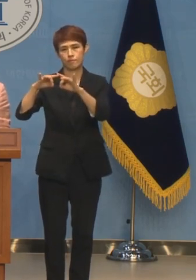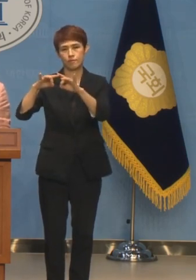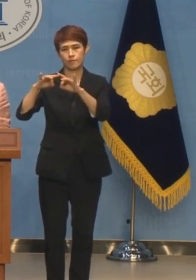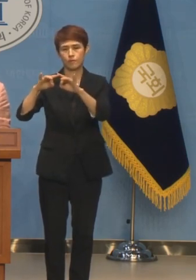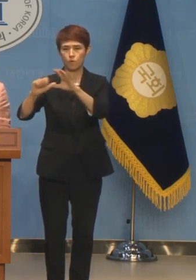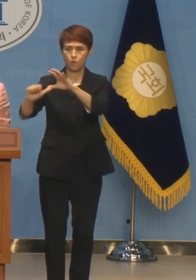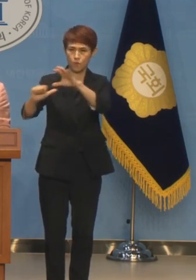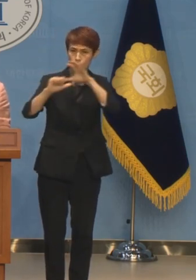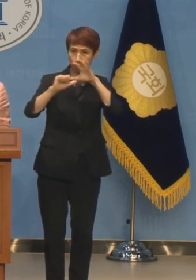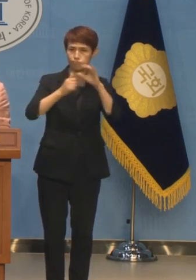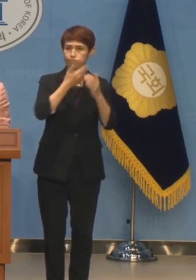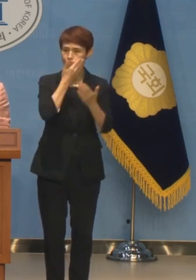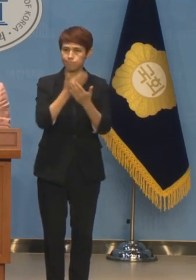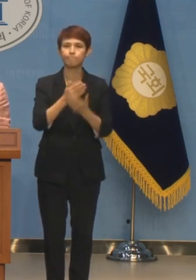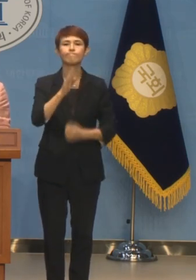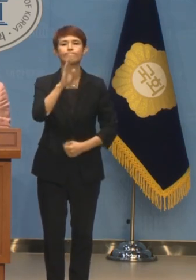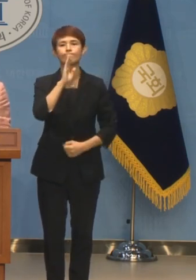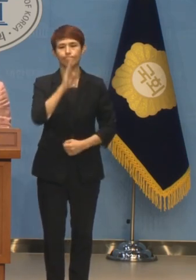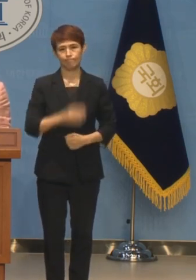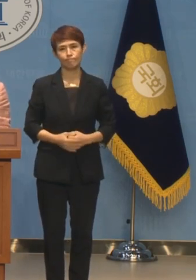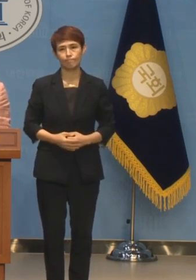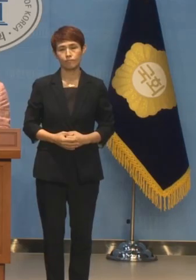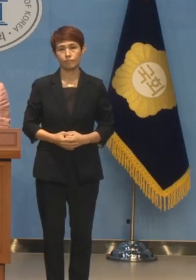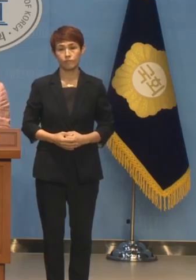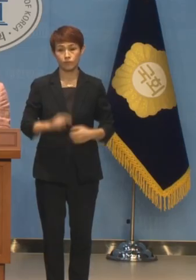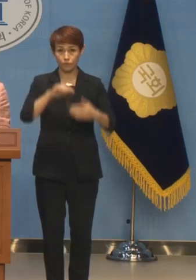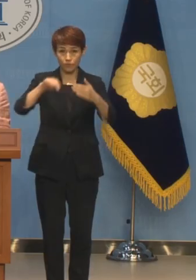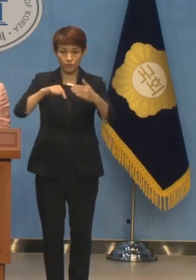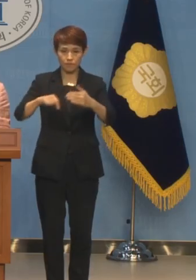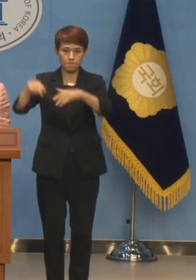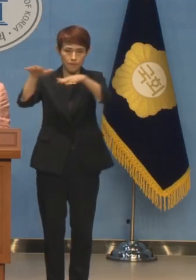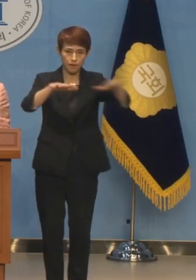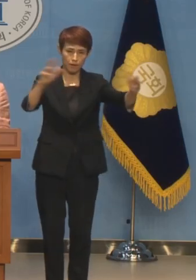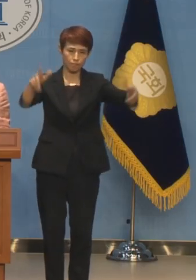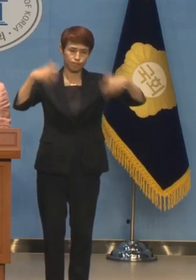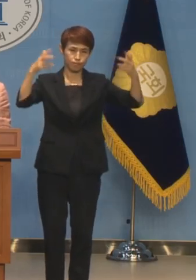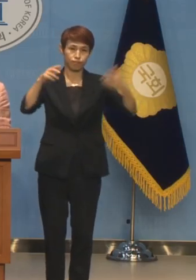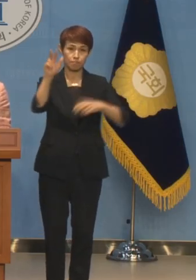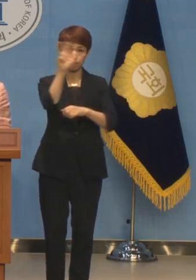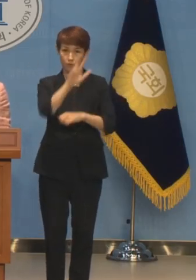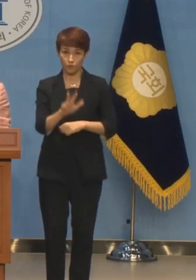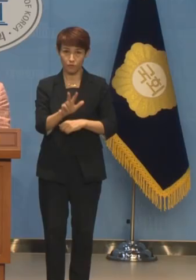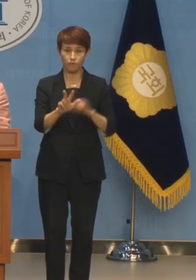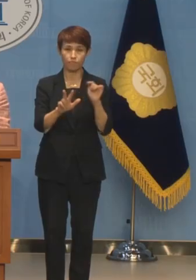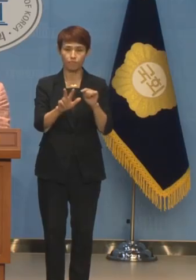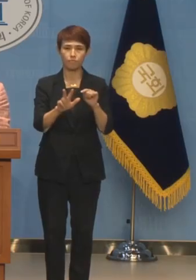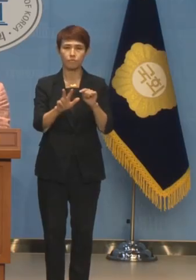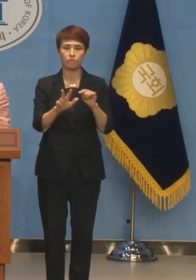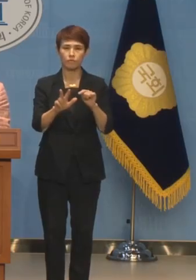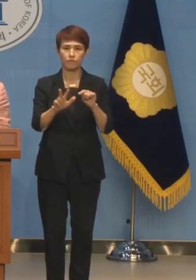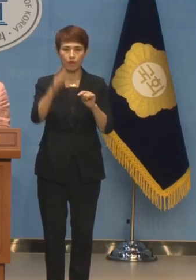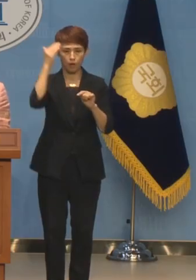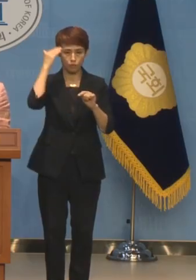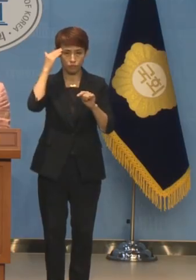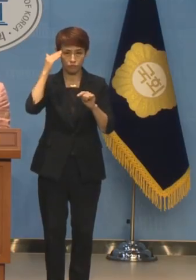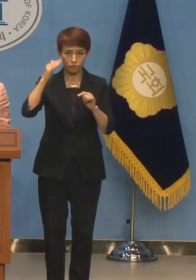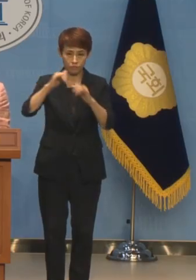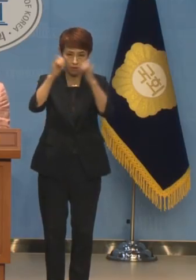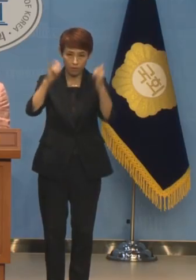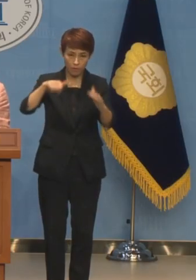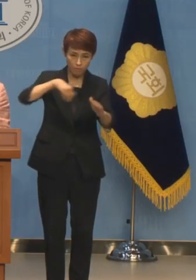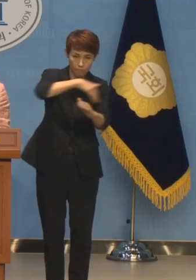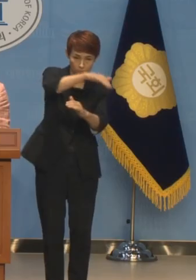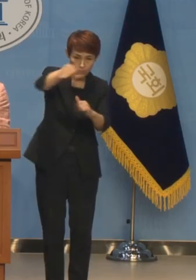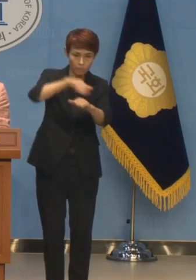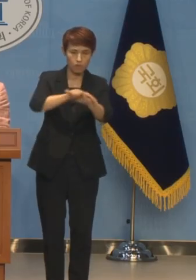활용이 필수적입니다. 그중에서도 해상풍력 발전은 우리의 지리적 이점을 최대한 활용할